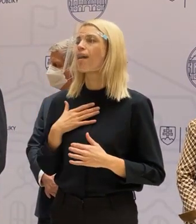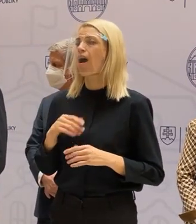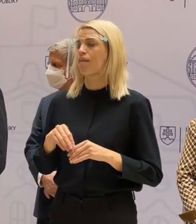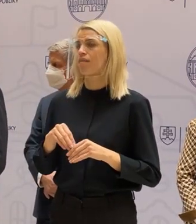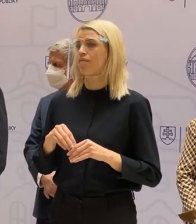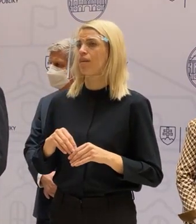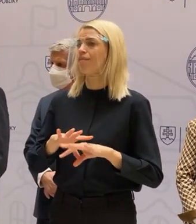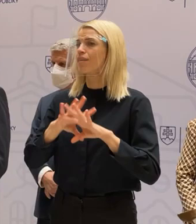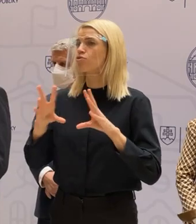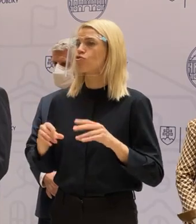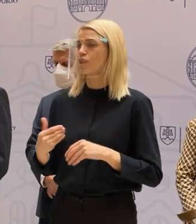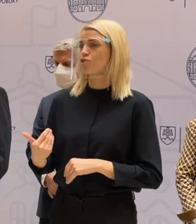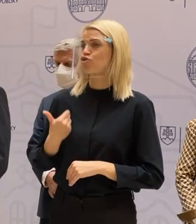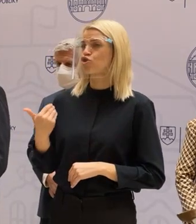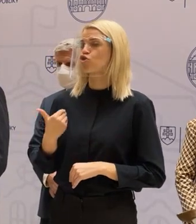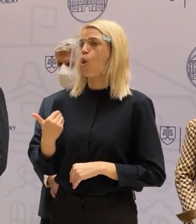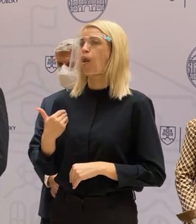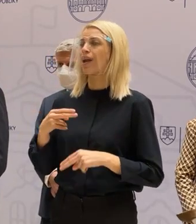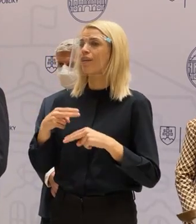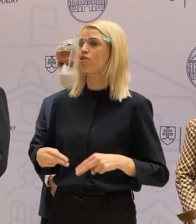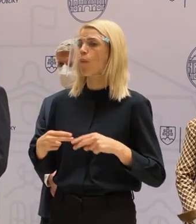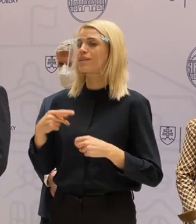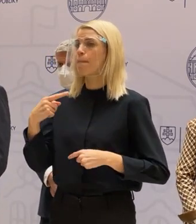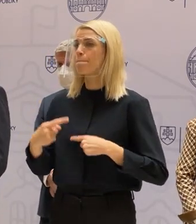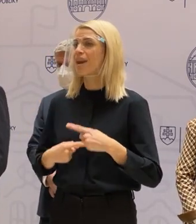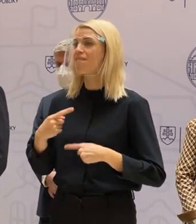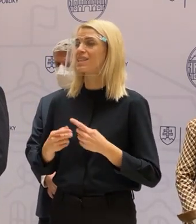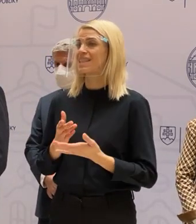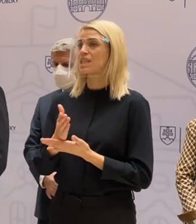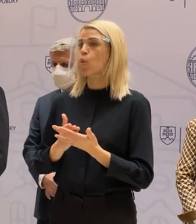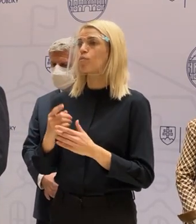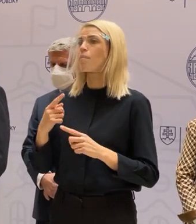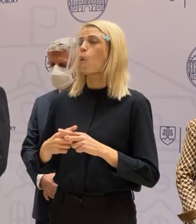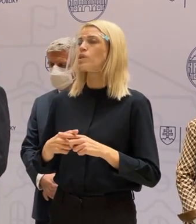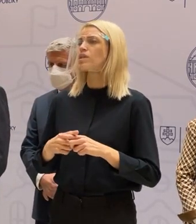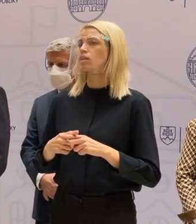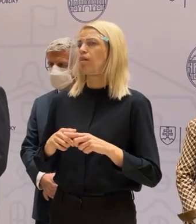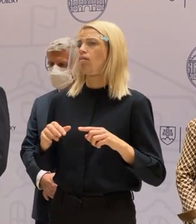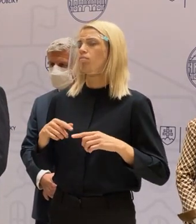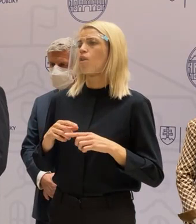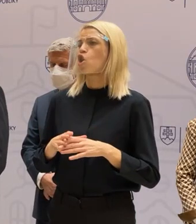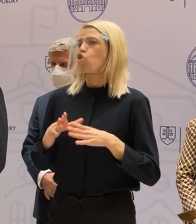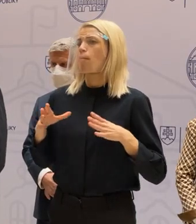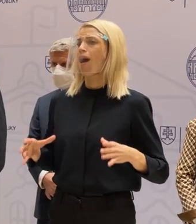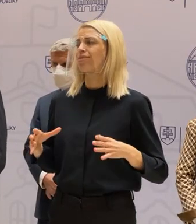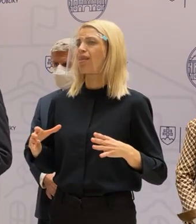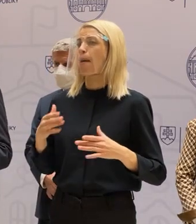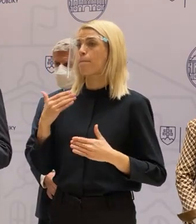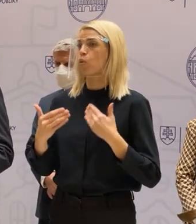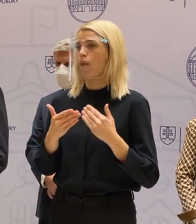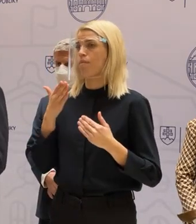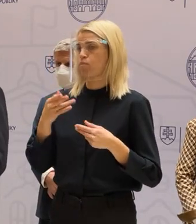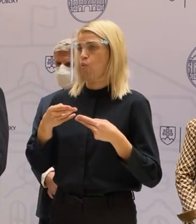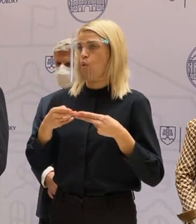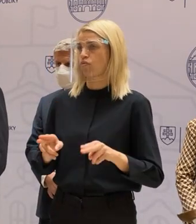školy, reštaurácie, prevádzky, služby, hromadné podujatia ostávajú otvorené,